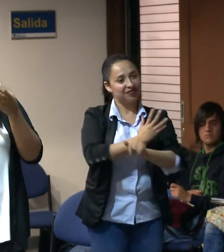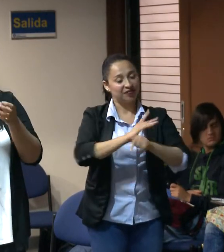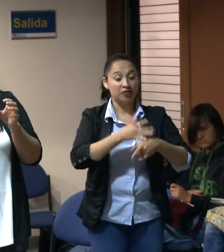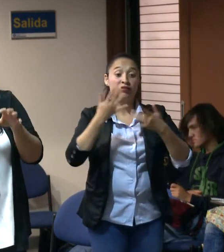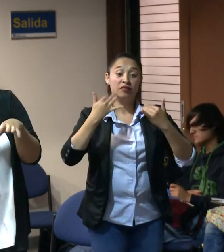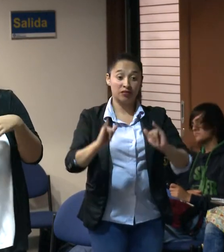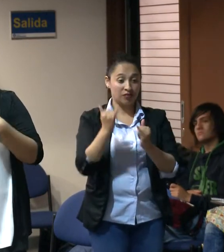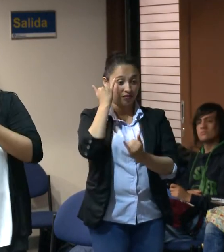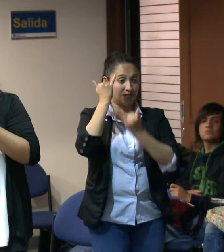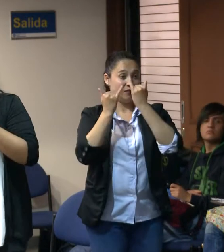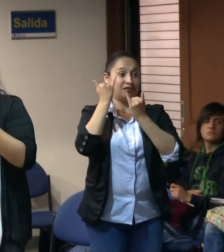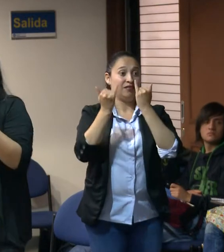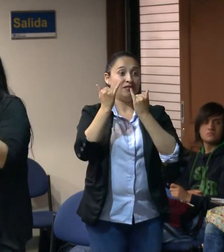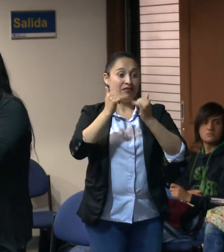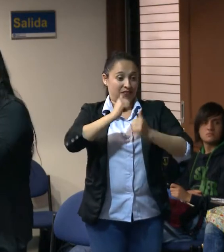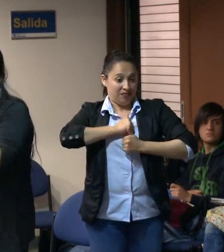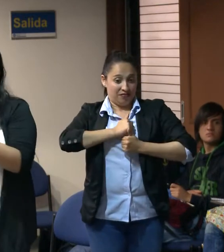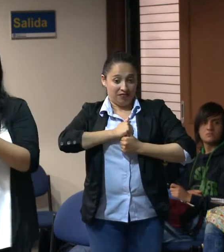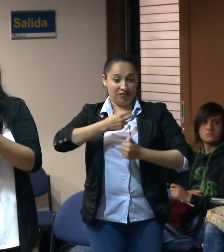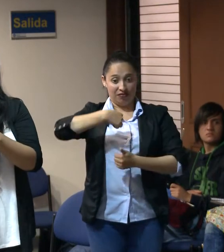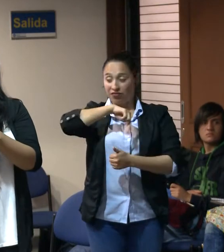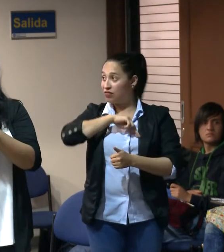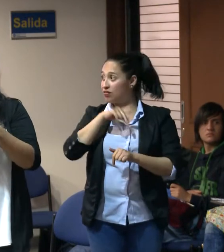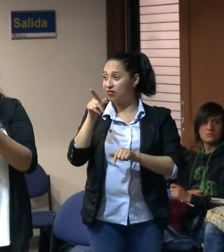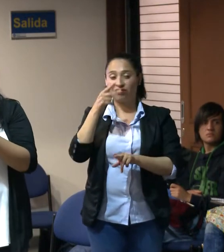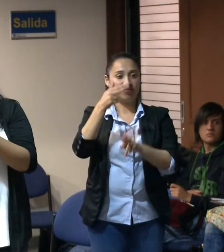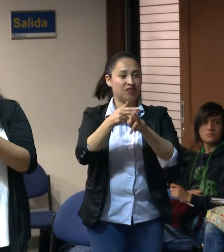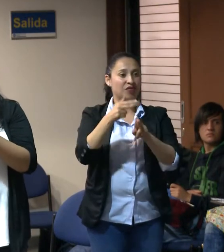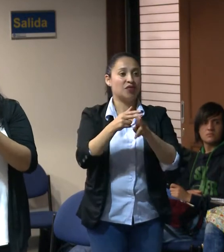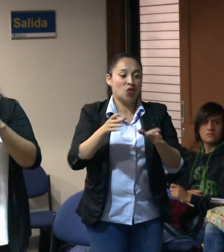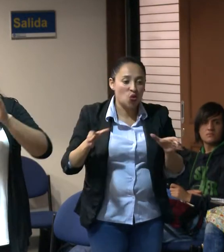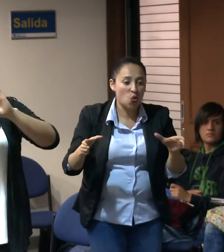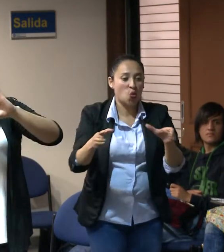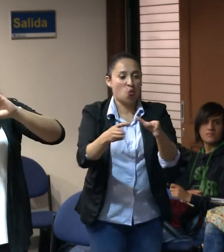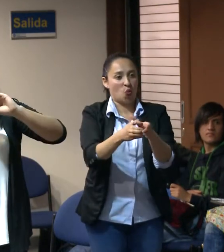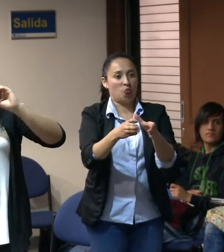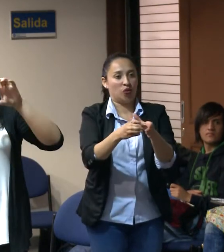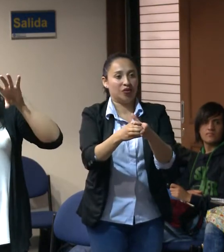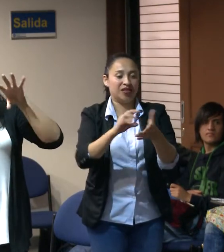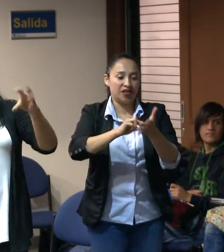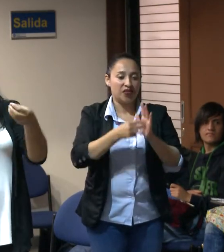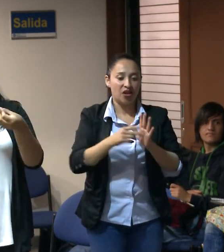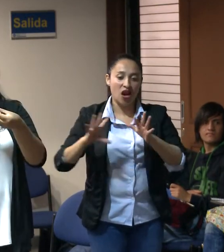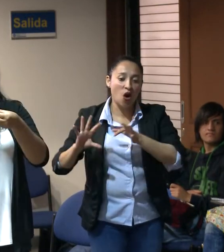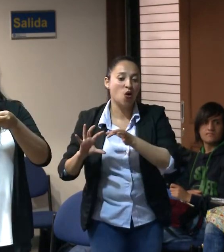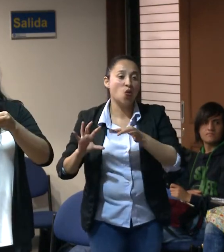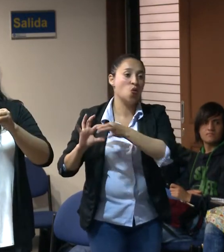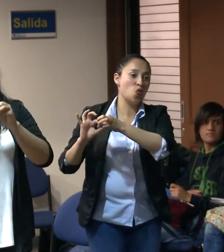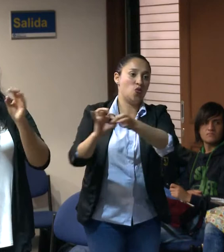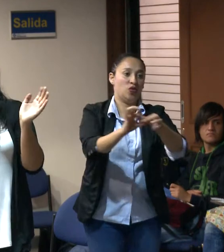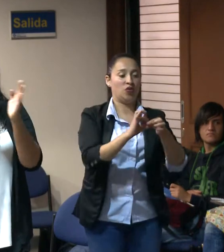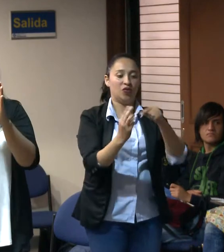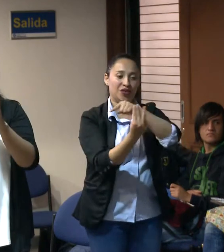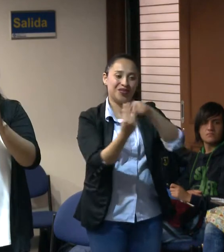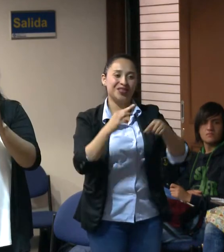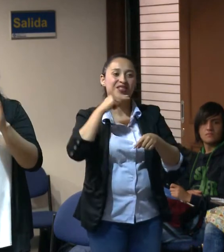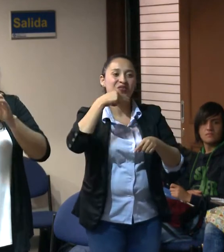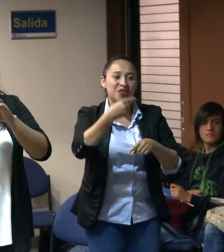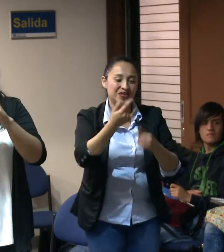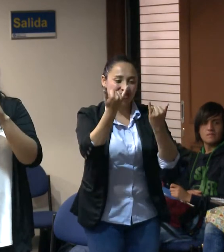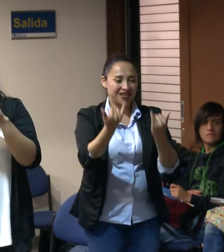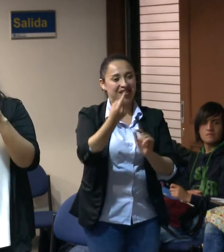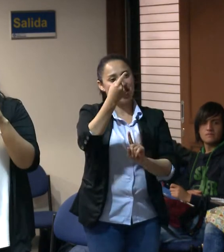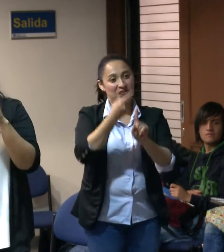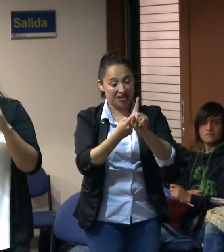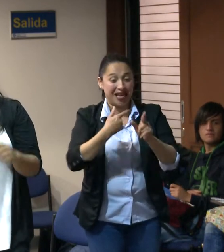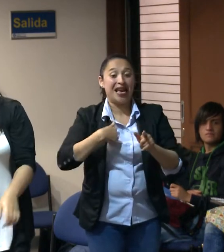se crean como tal de nosotras, es los que ella nombra que son los grupales, que es la unión como de los tres cuentos que se hace durante el mes. Ese